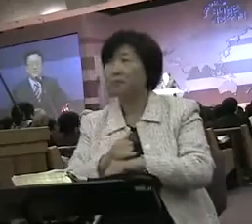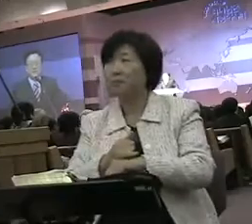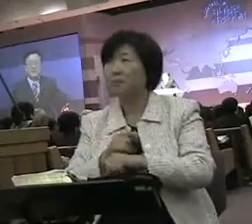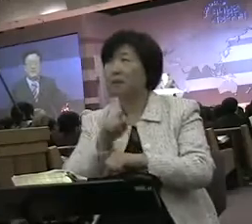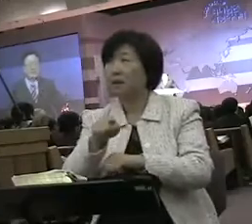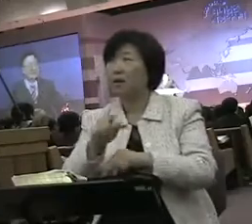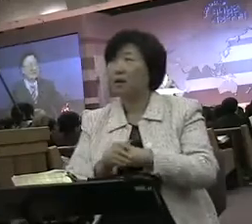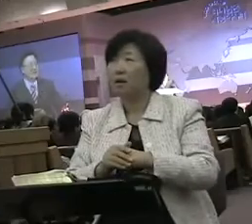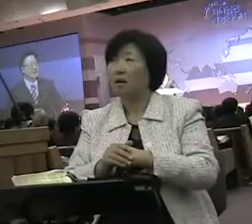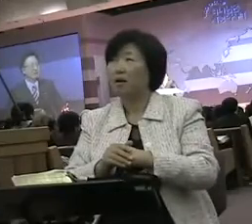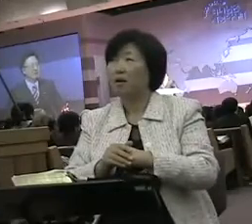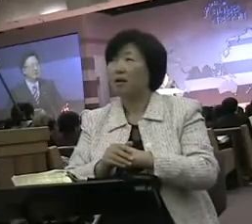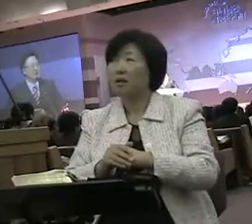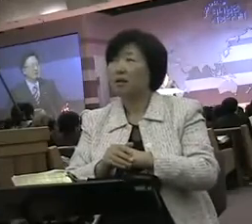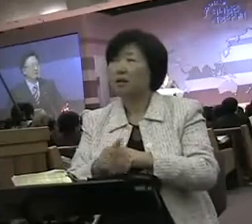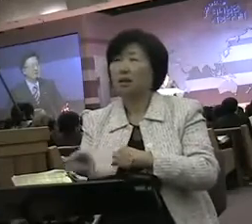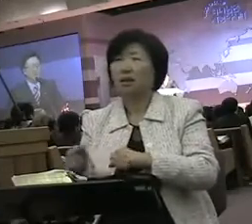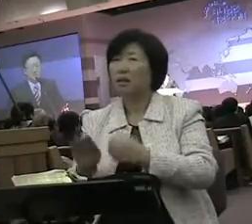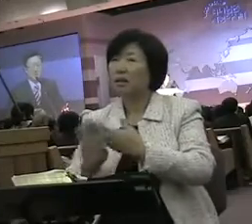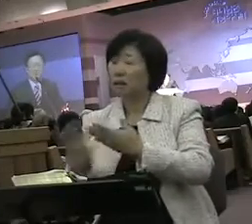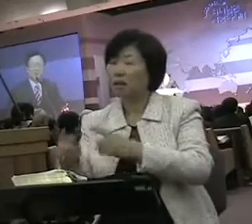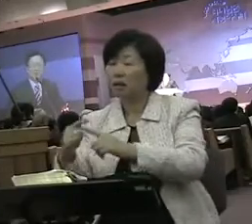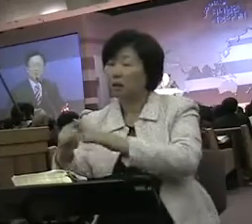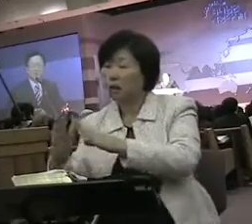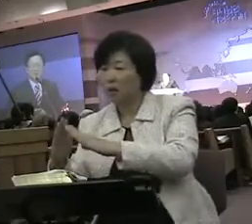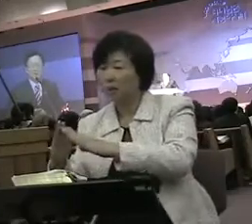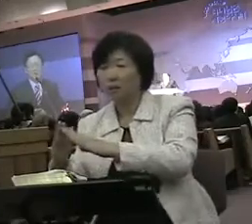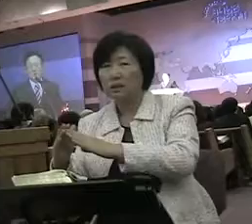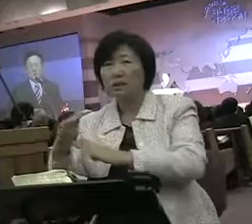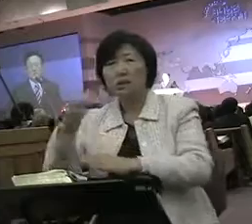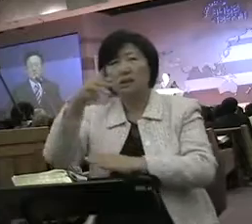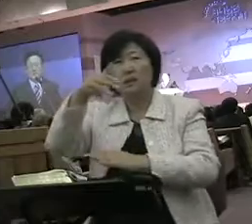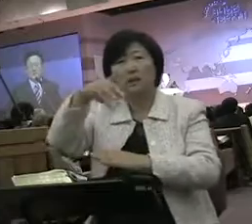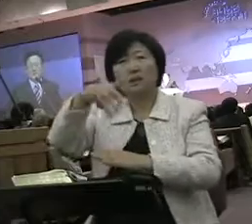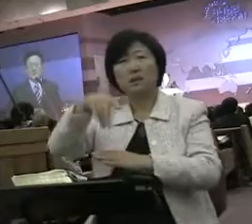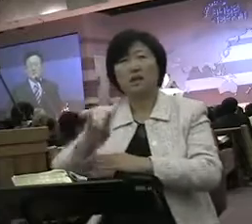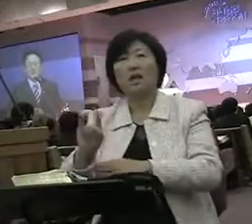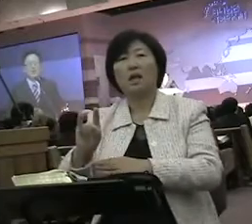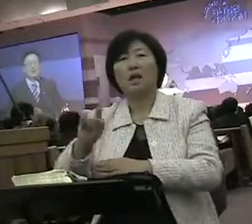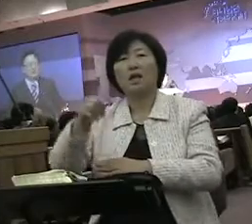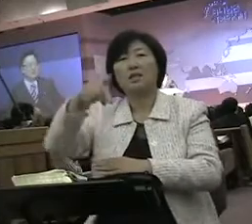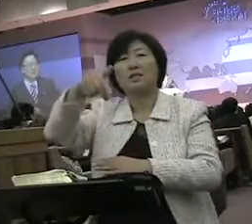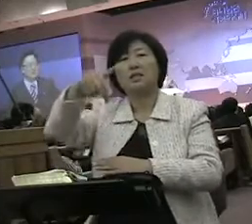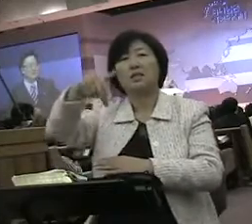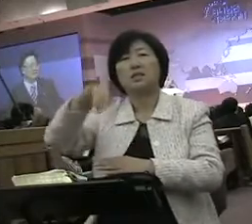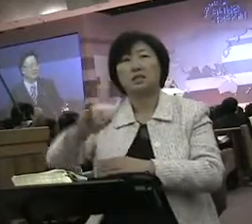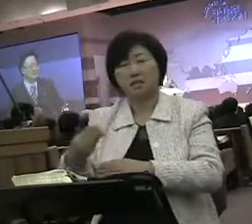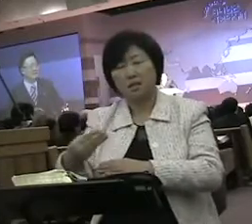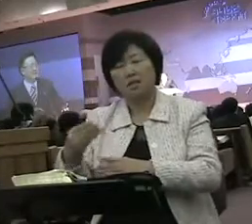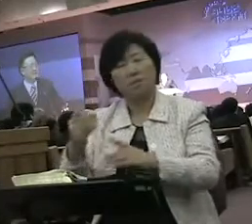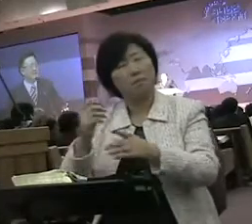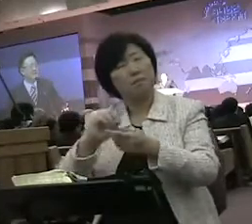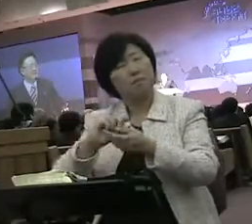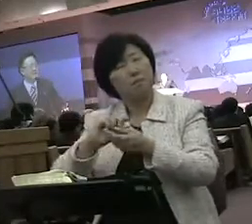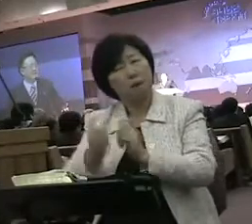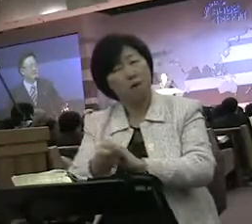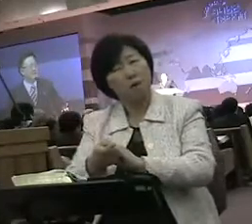이것이 기존 교회 가서 교회의 어떤 체질을 바꾸고 토양을 바꾸어서 하기가 쉽지는 않을 것